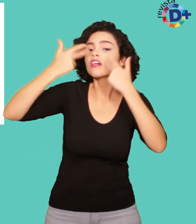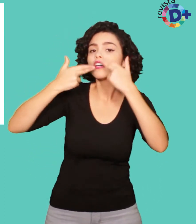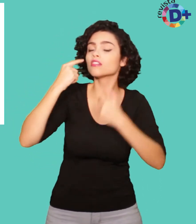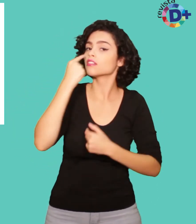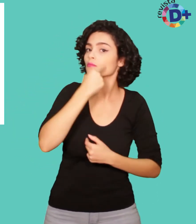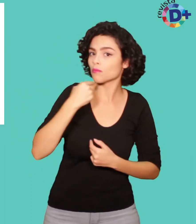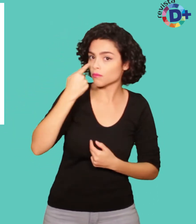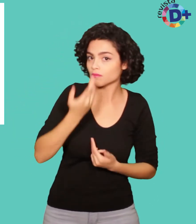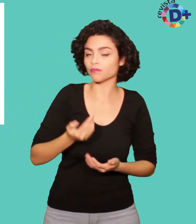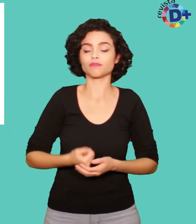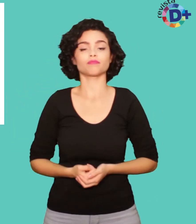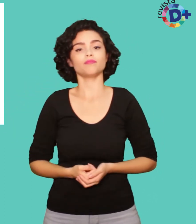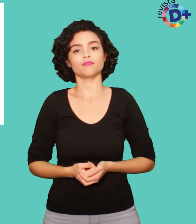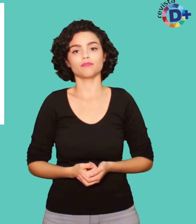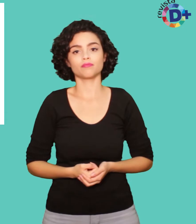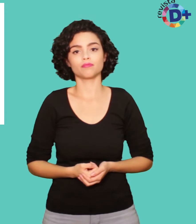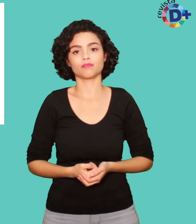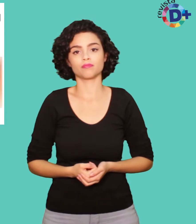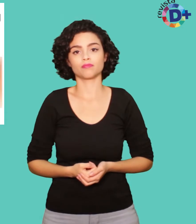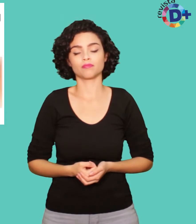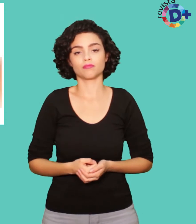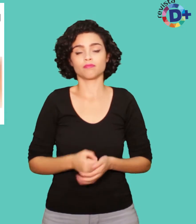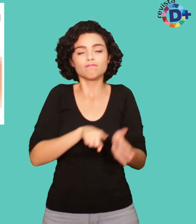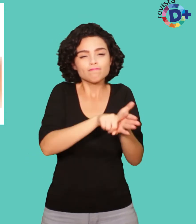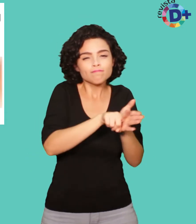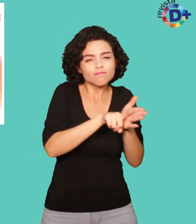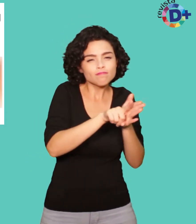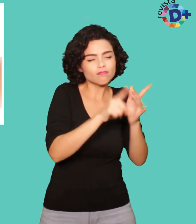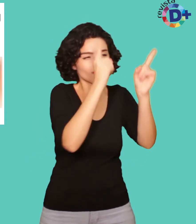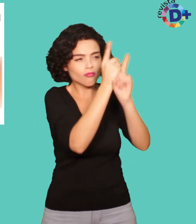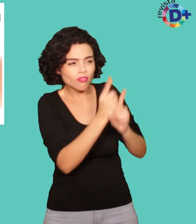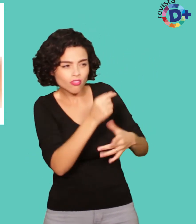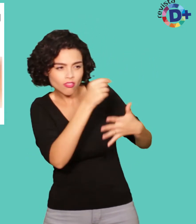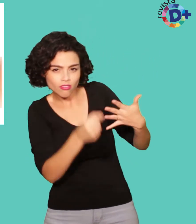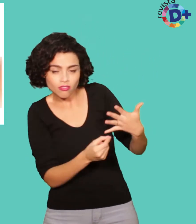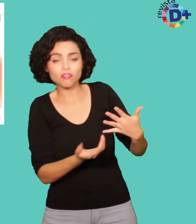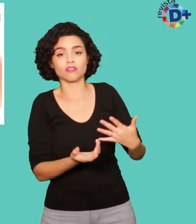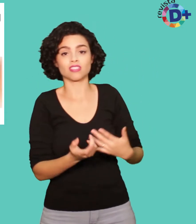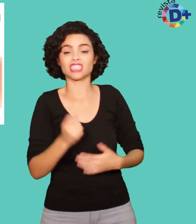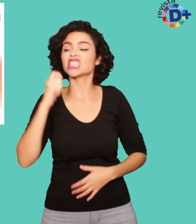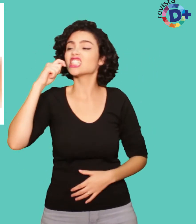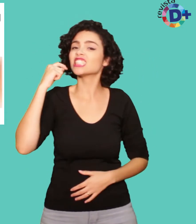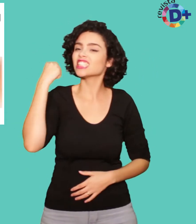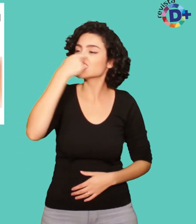cirurgia oral menor semiologia dentística